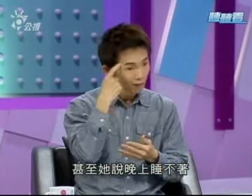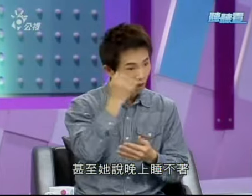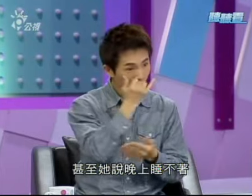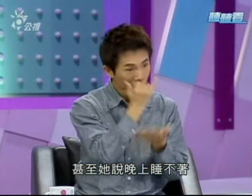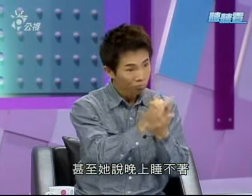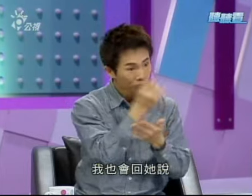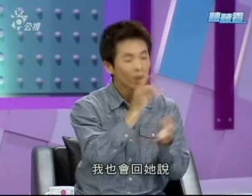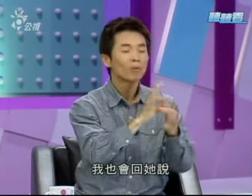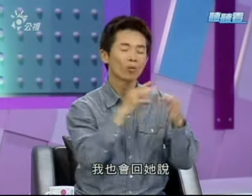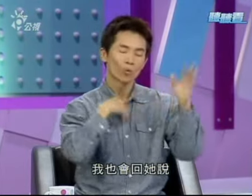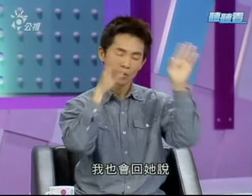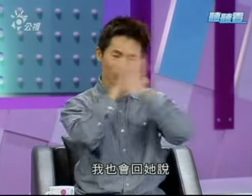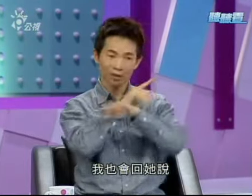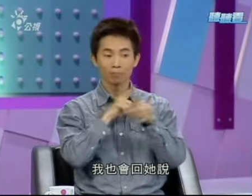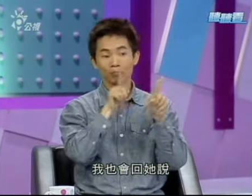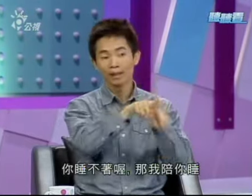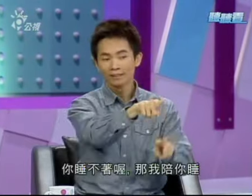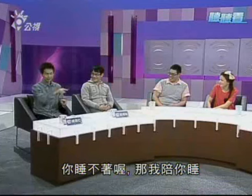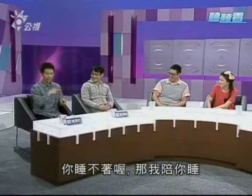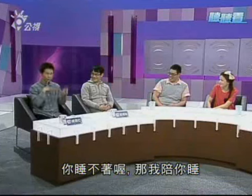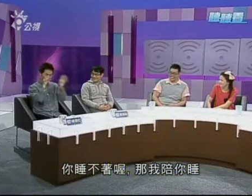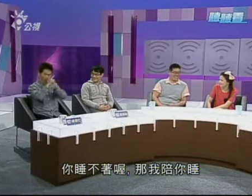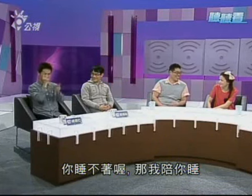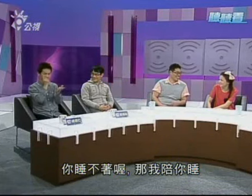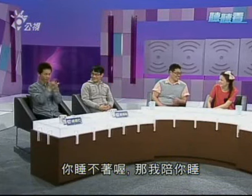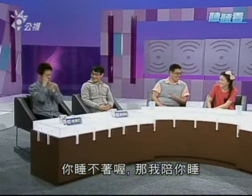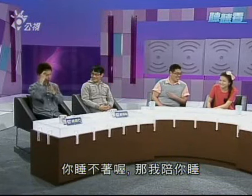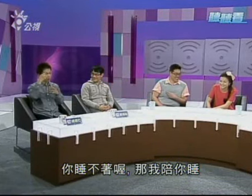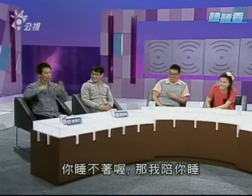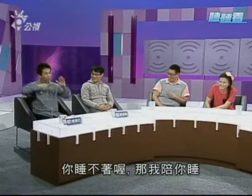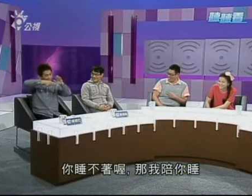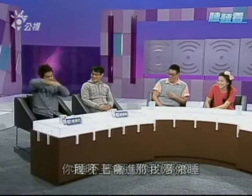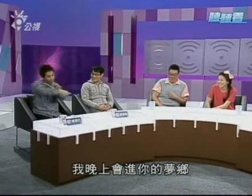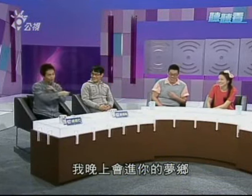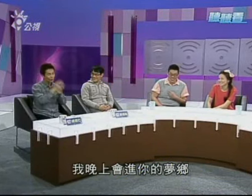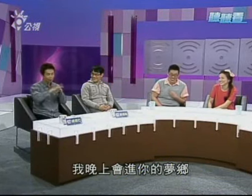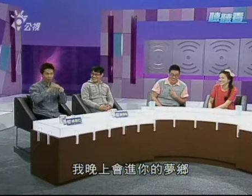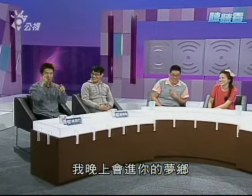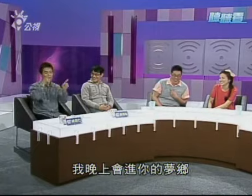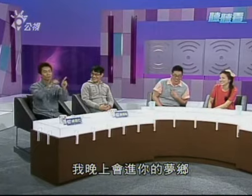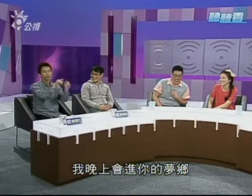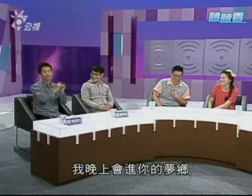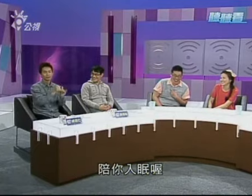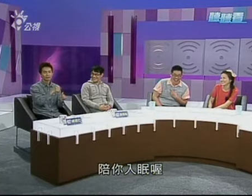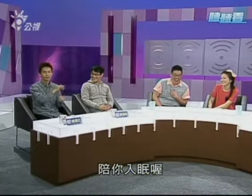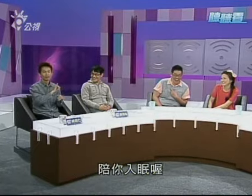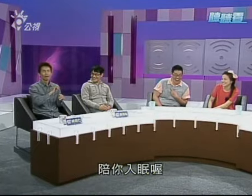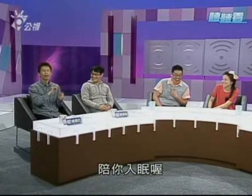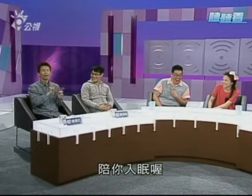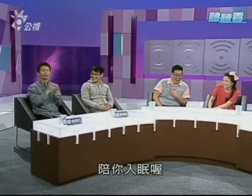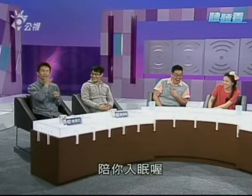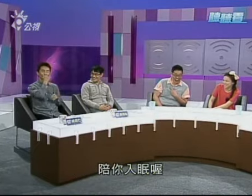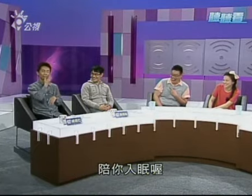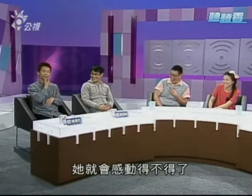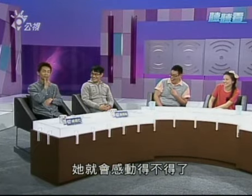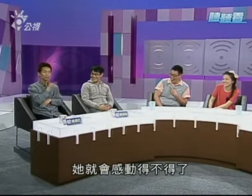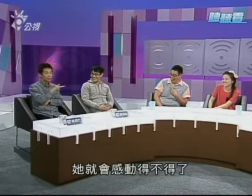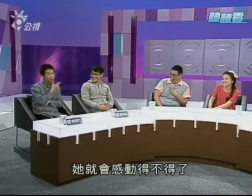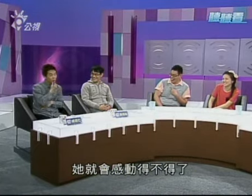着我也会回他说你睡不着哦 那我陪你睡我晚上会进你的梦乡陪你入眠哦他就会感动得不得